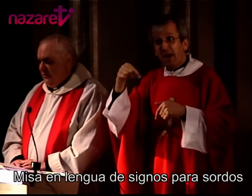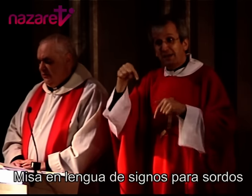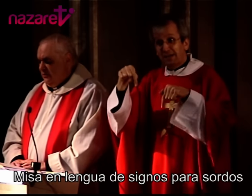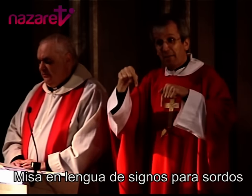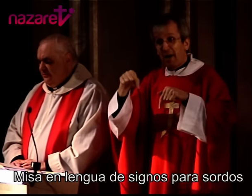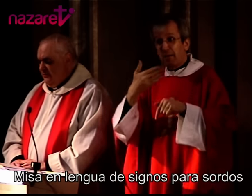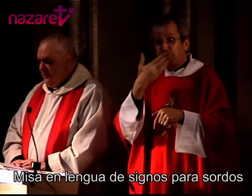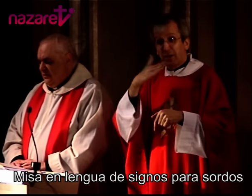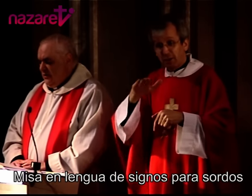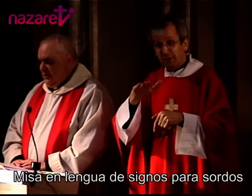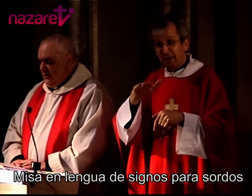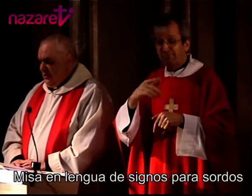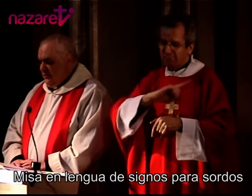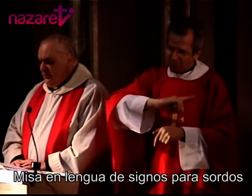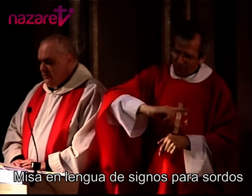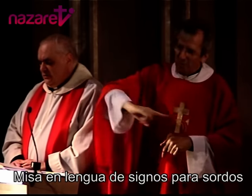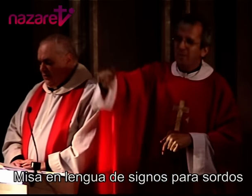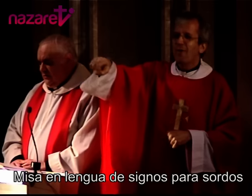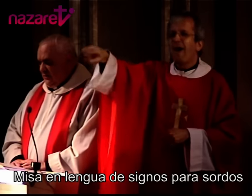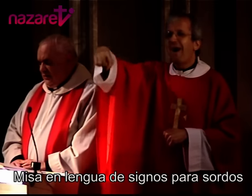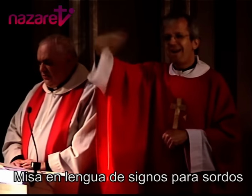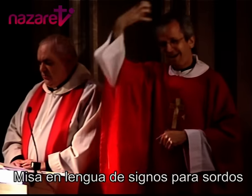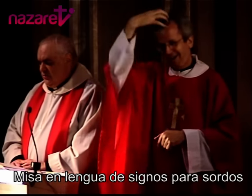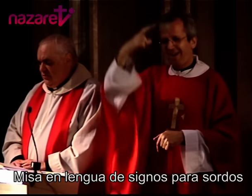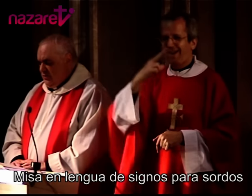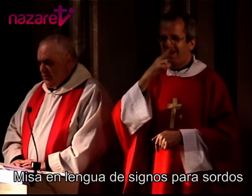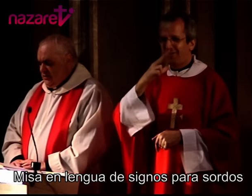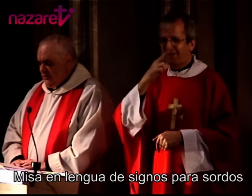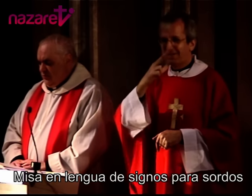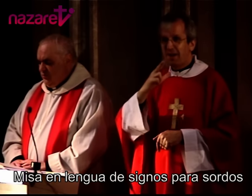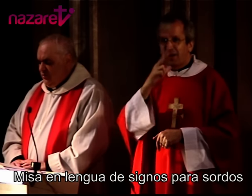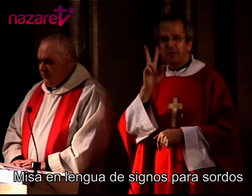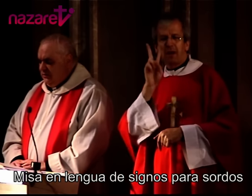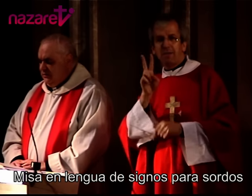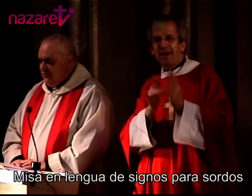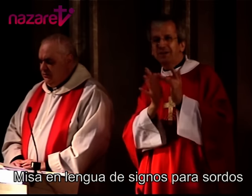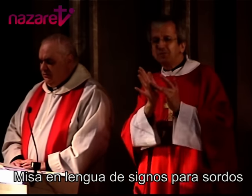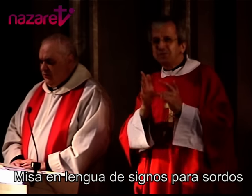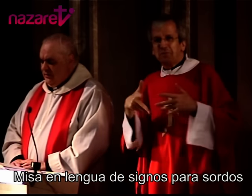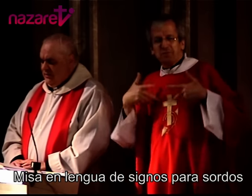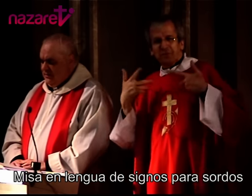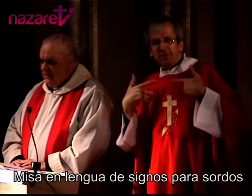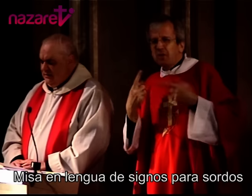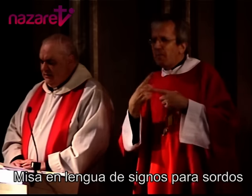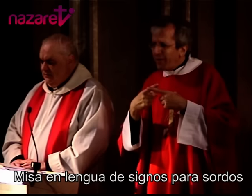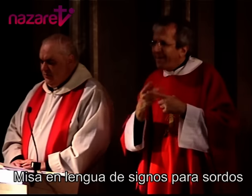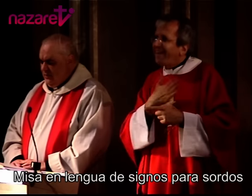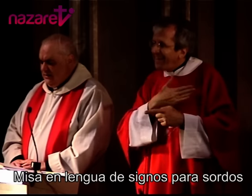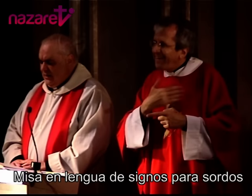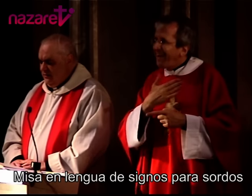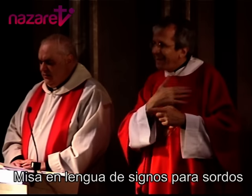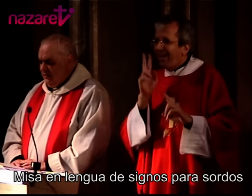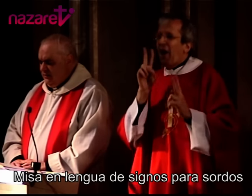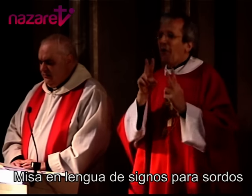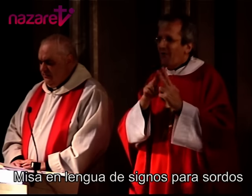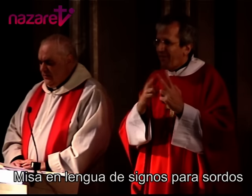lo remitió. Herodes, al ver a Jesús, se puso muy contento, pues hacía bastante tiempo que